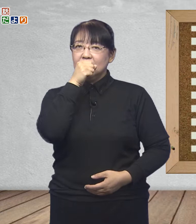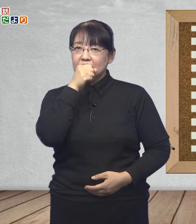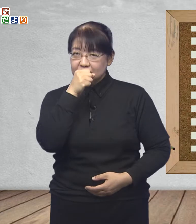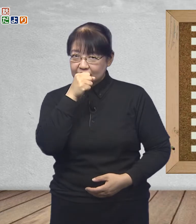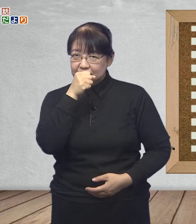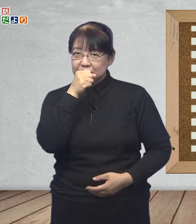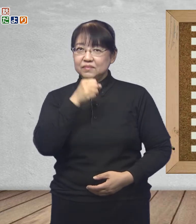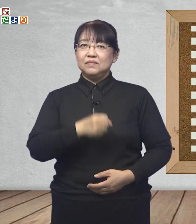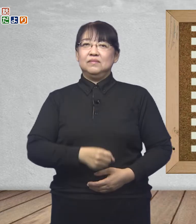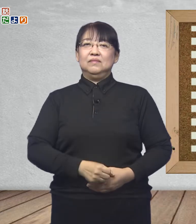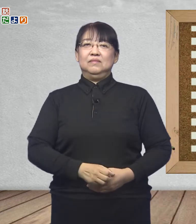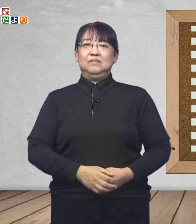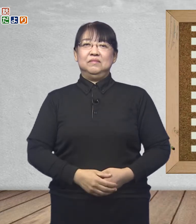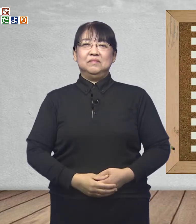風邪。